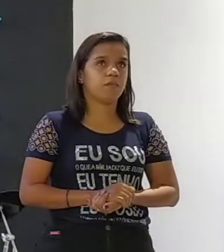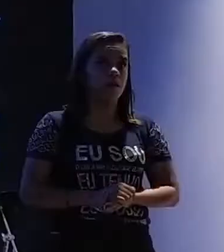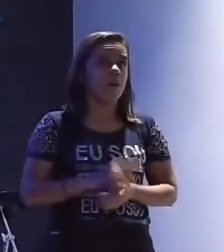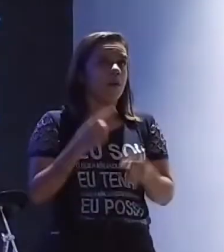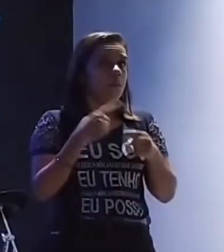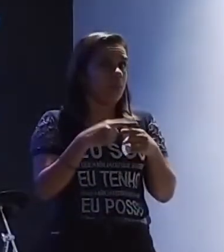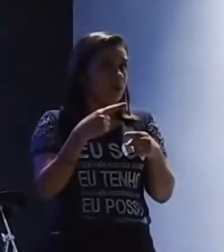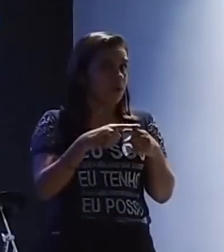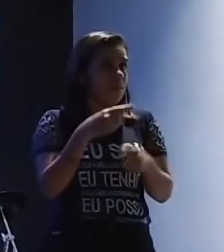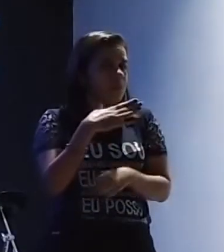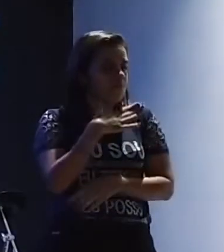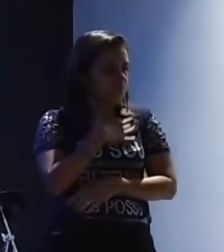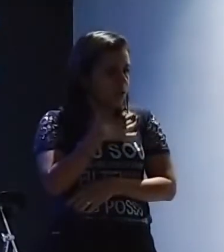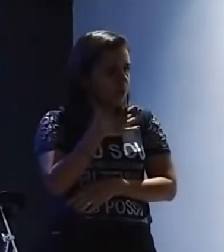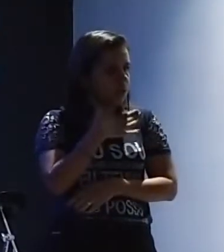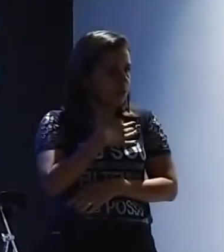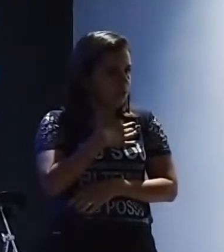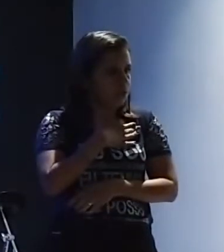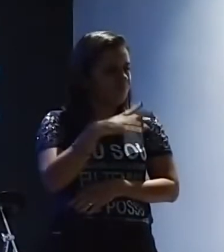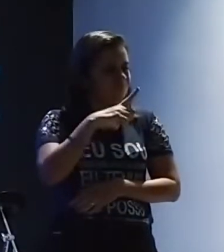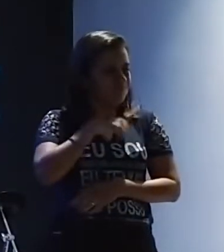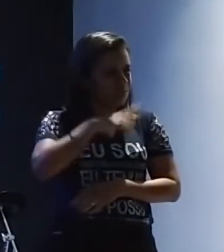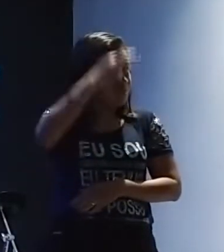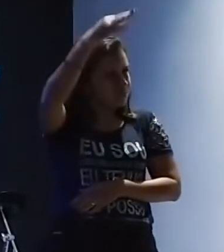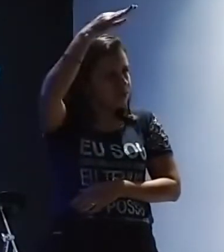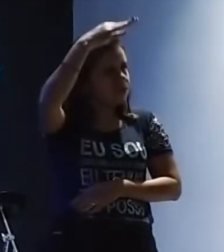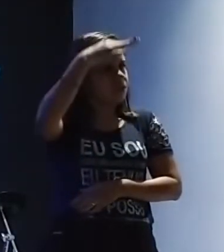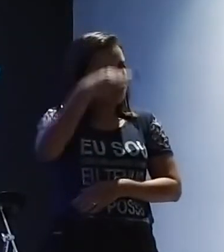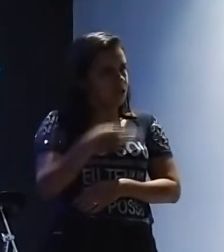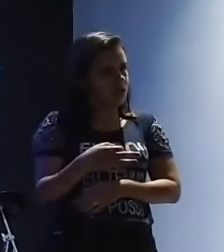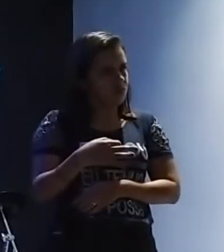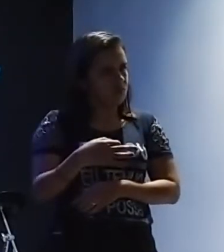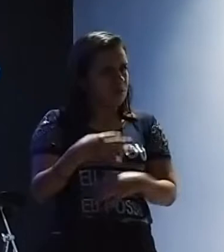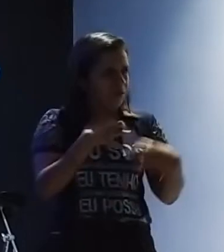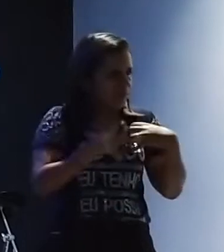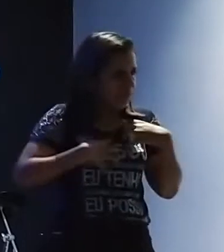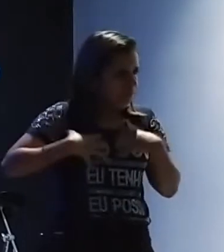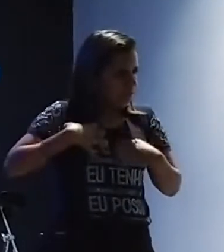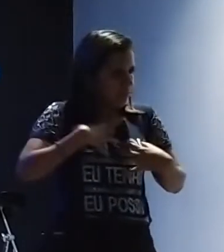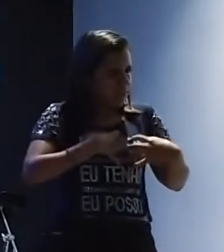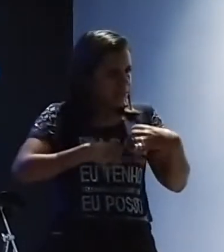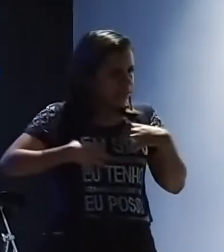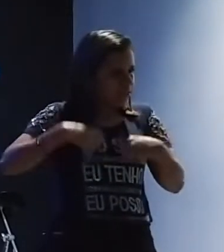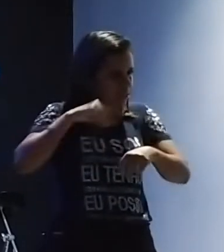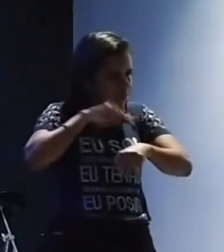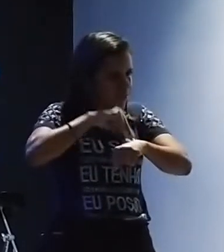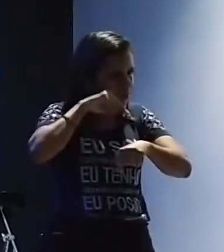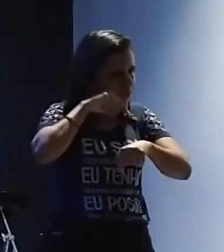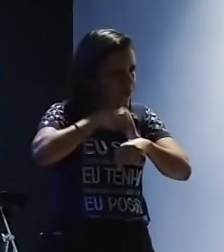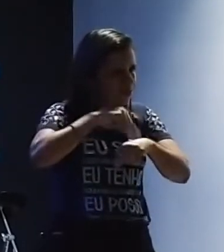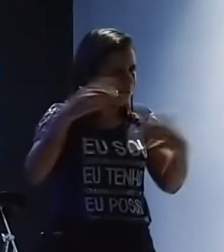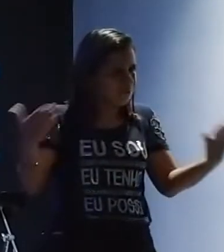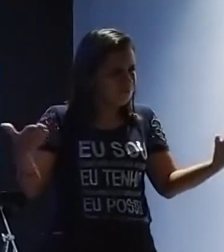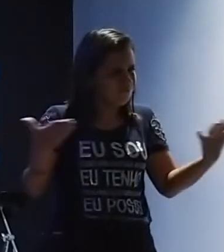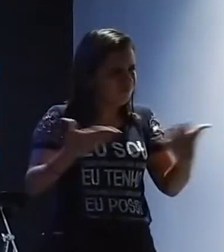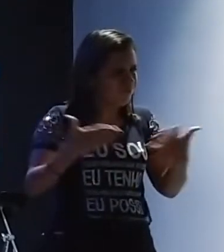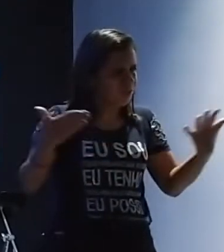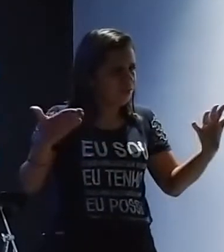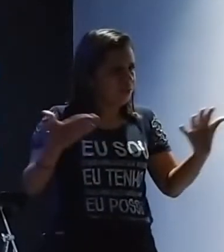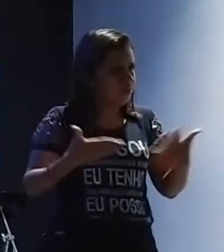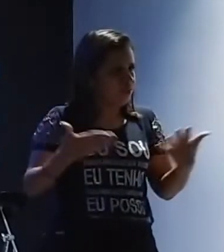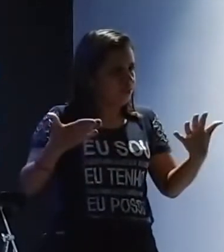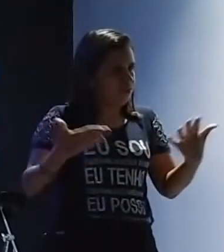porque para mim tenho por certo que as aflições do tempo presente,